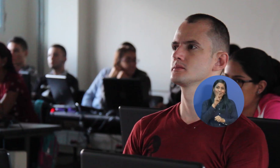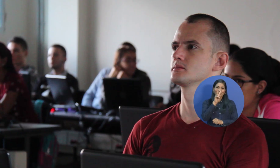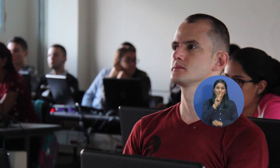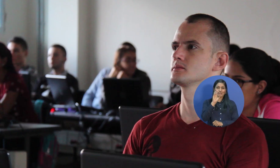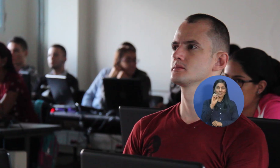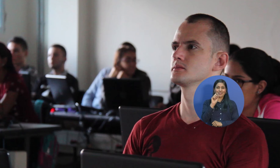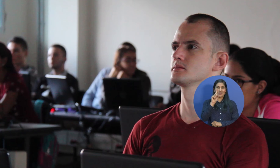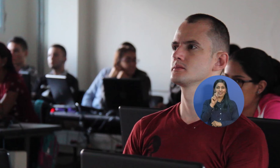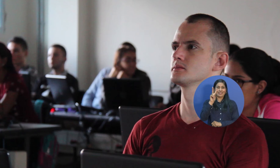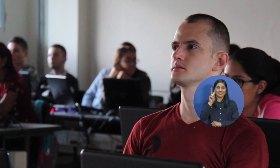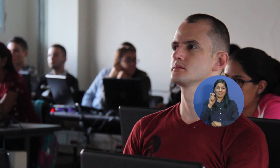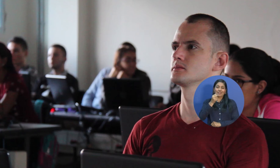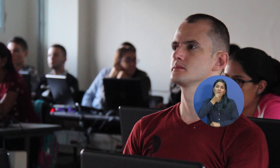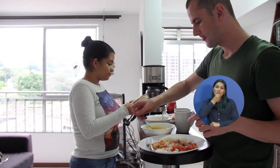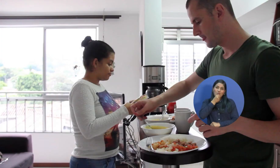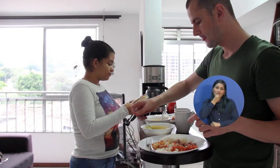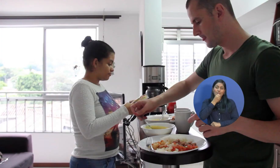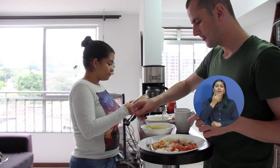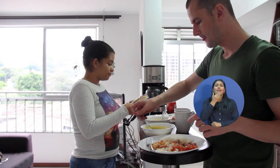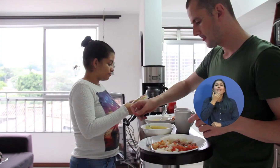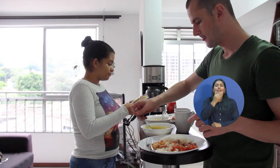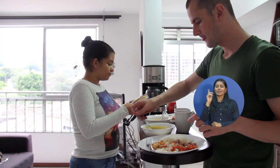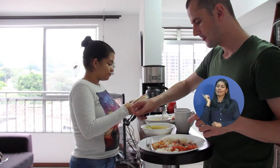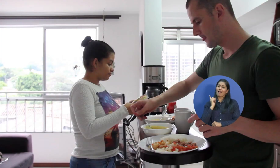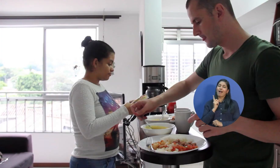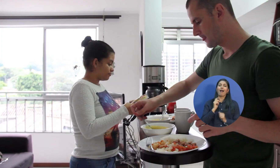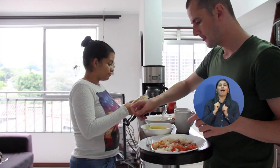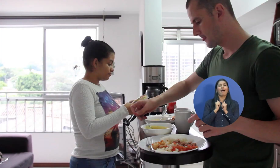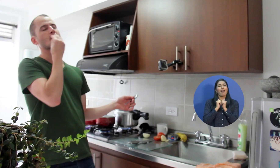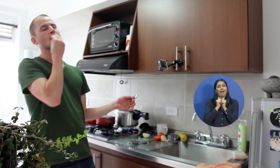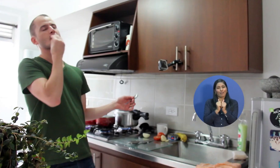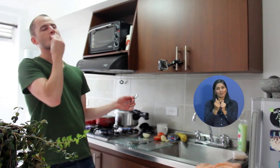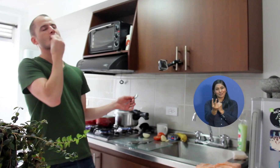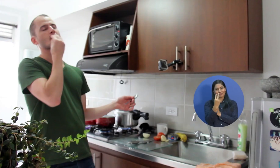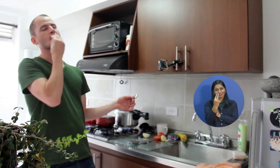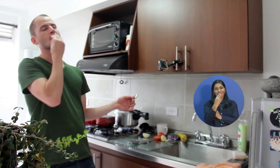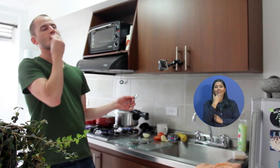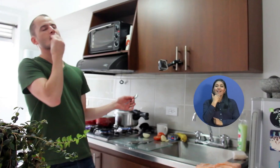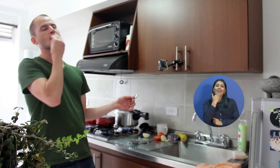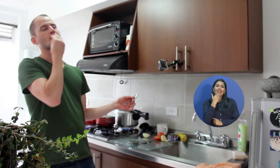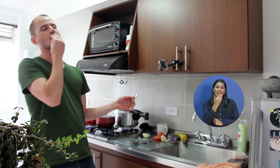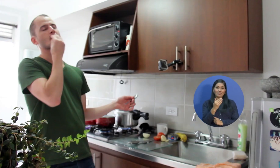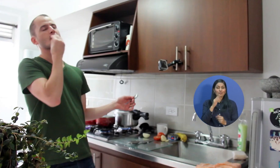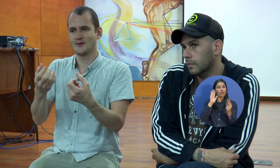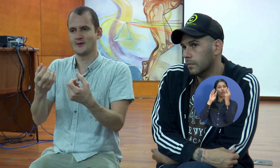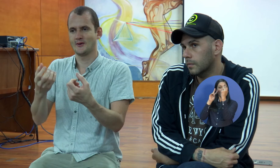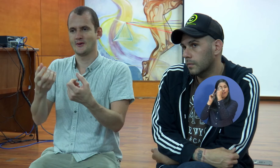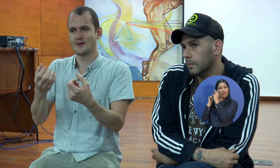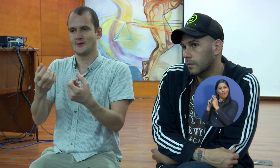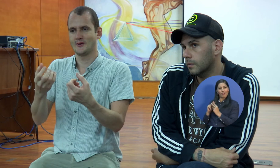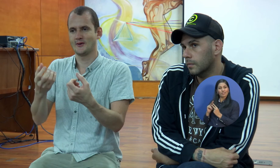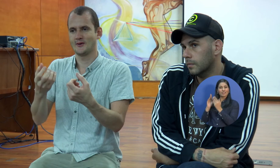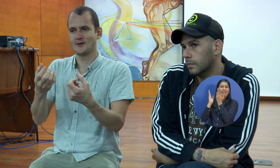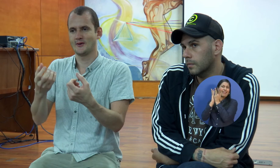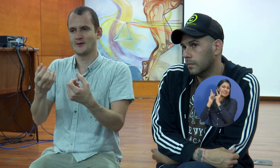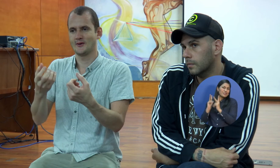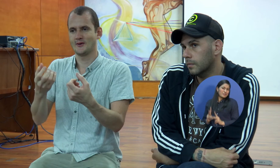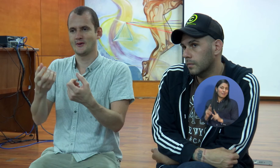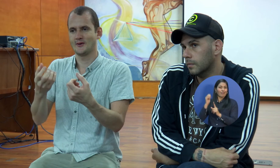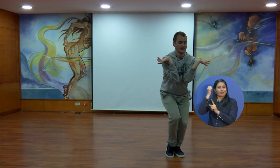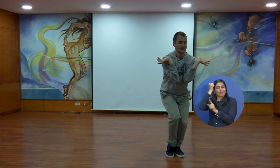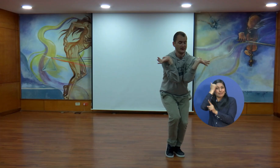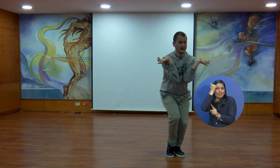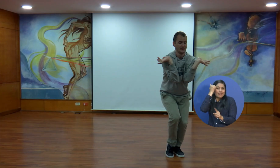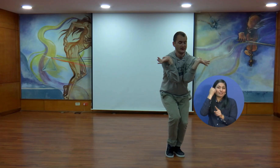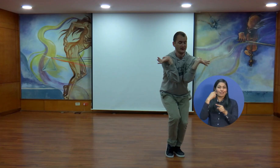Este ha sido nuestro capítulo final por este año. Muchas gracias por habernos acompañado durante el 2017 y conocer un poco más del